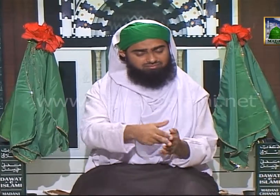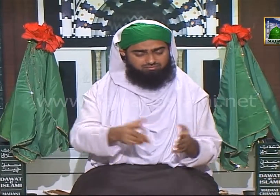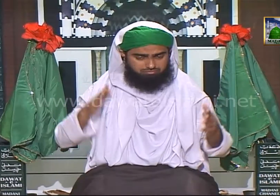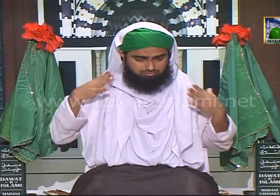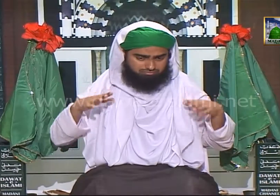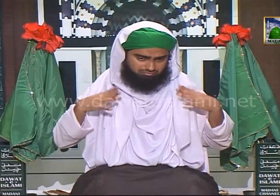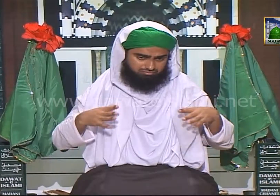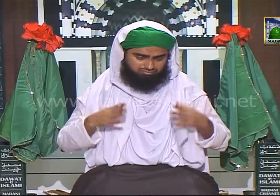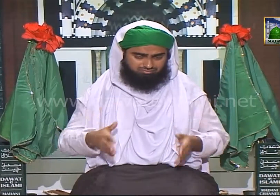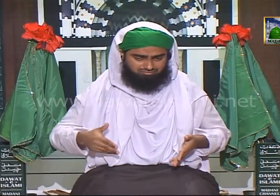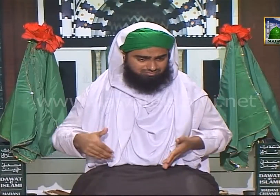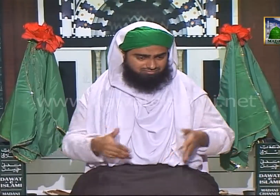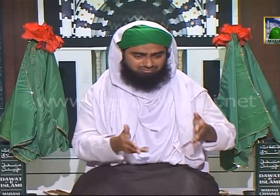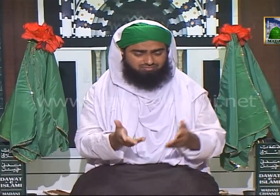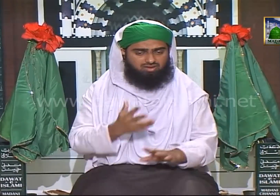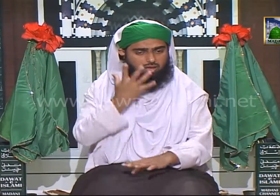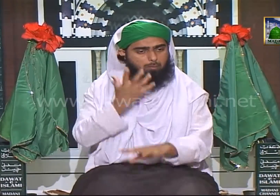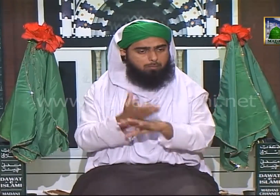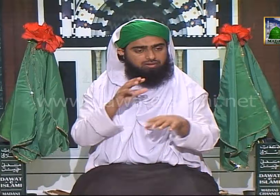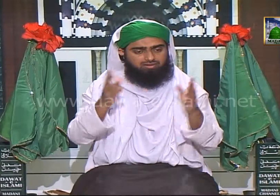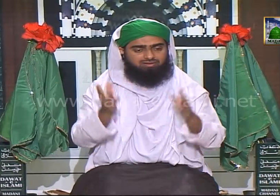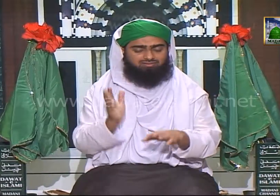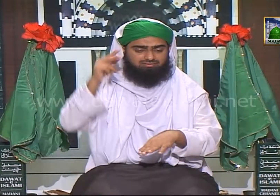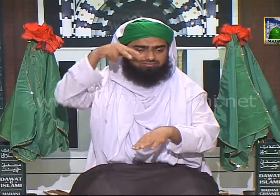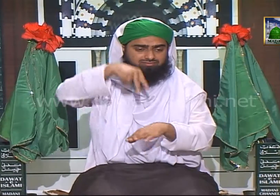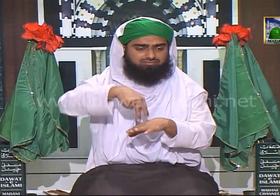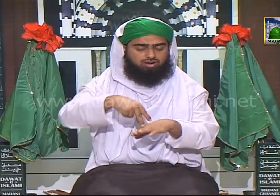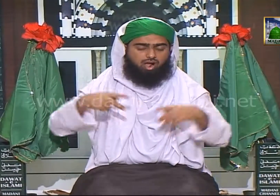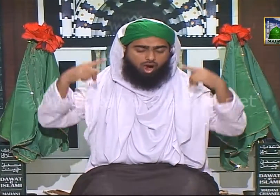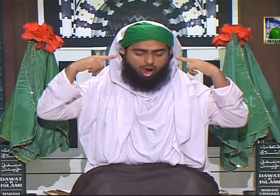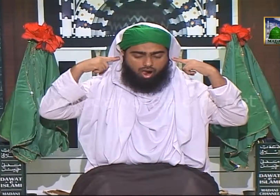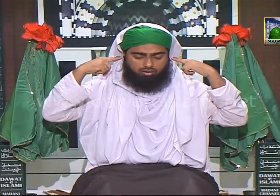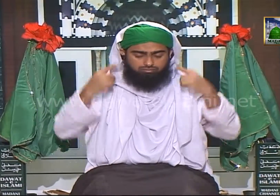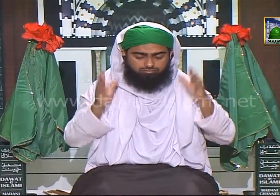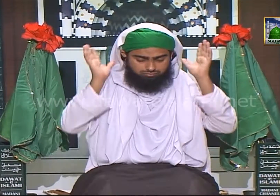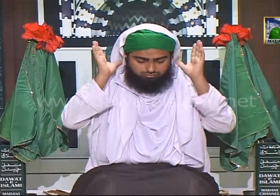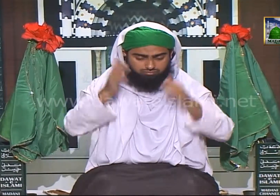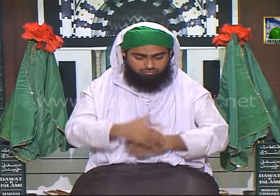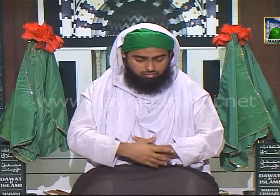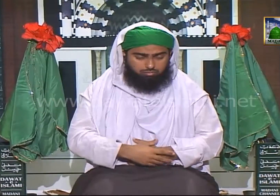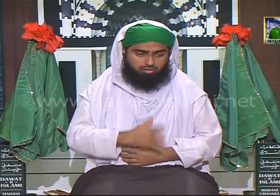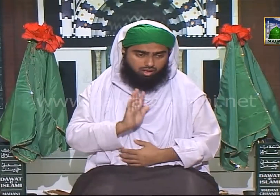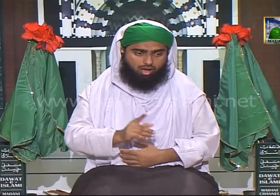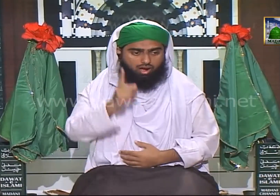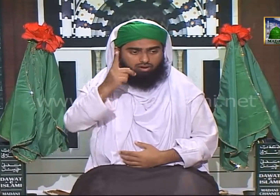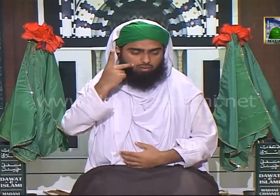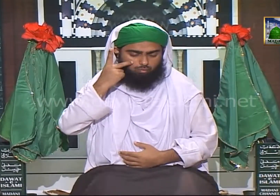تو کوئی گدریا جبکہ وہ نمازی بھی کسی ٹیلے پر چڑھ کر اذان دیتا ہے، نماز پڑھتا ہے، اللہ تعالیٰ بہت خوش ہوتا